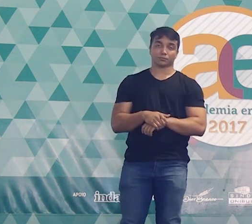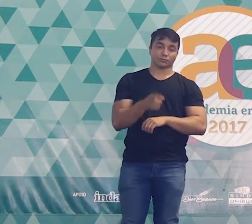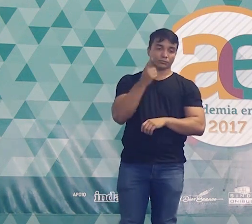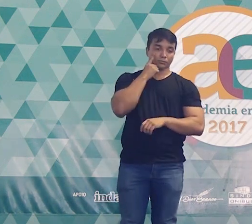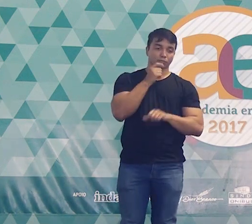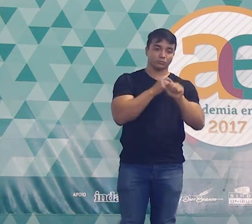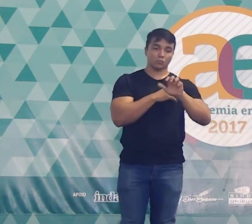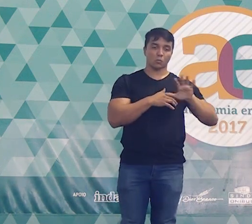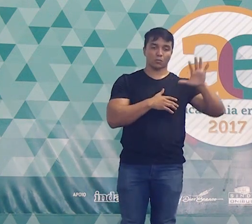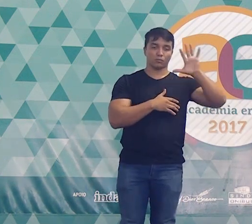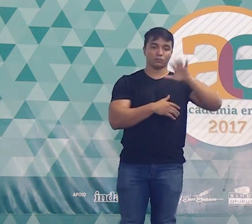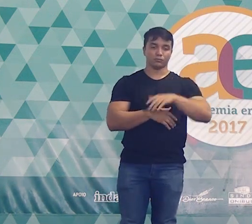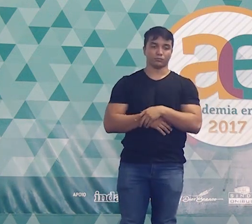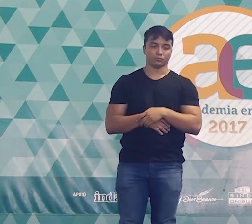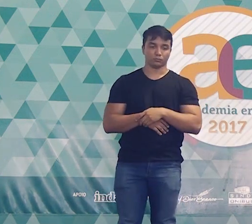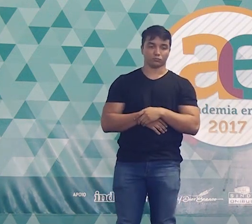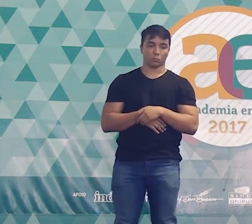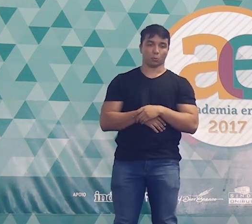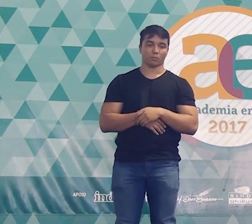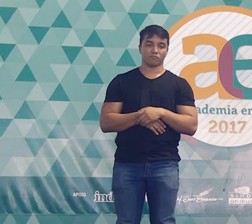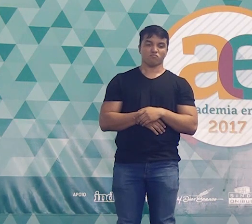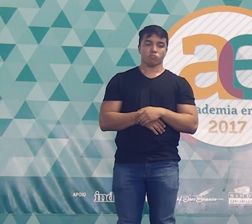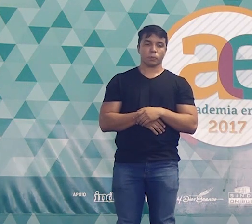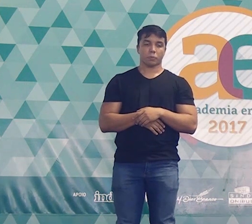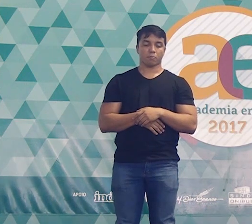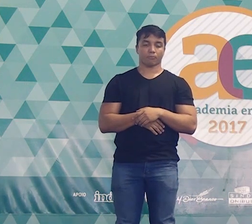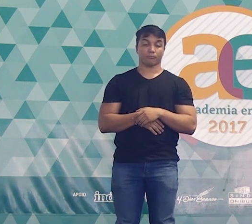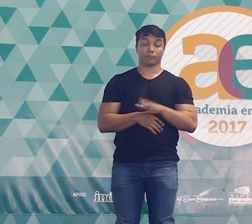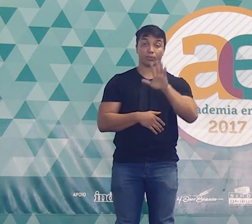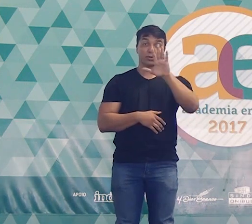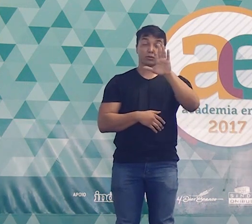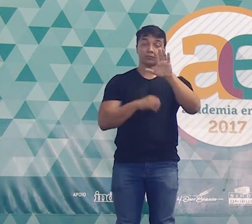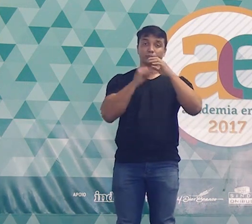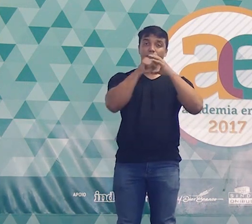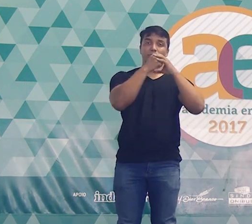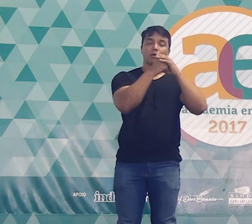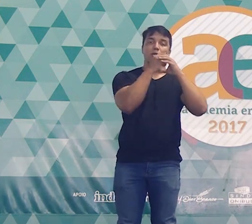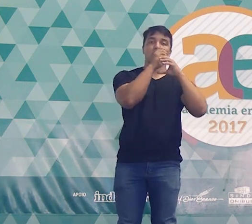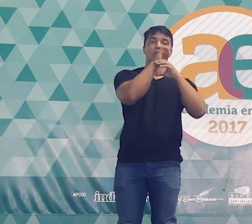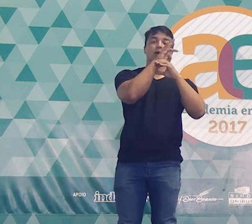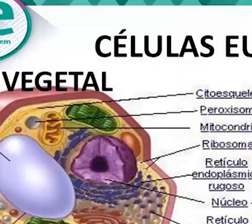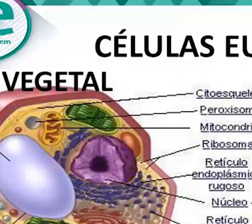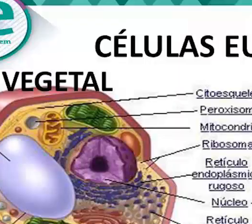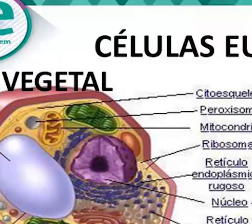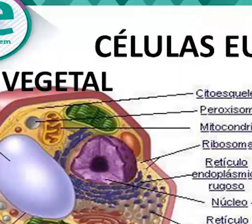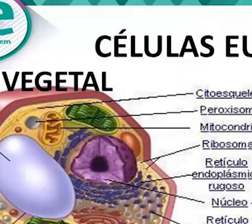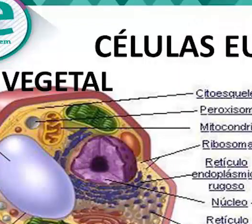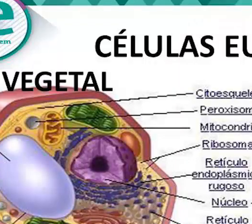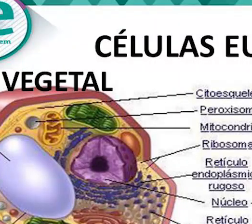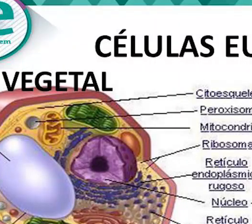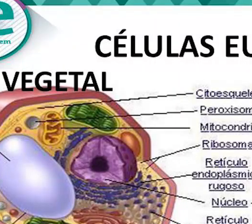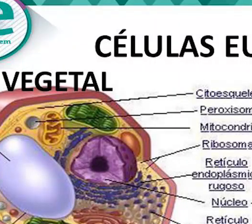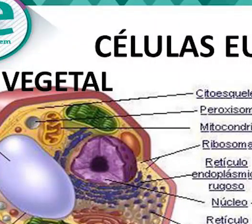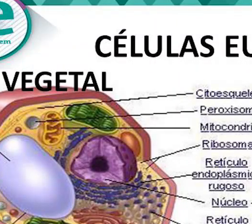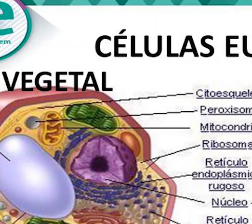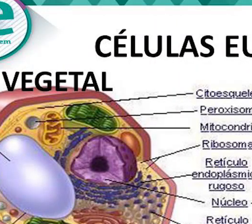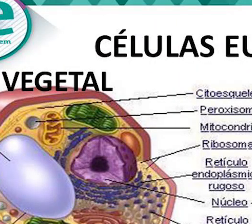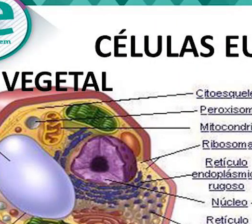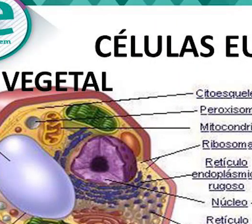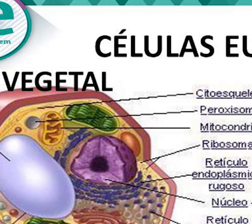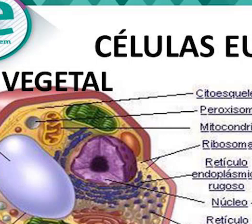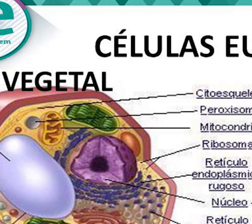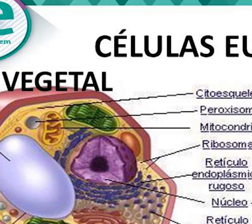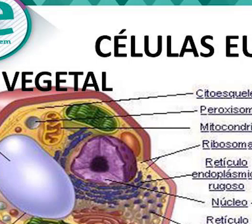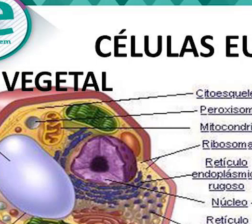mais, vamos falar um pouquinho. Gente, dentre as células eucarióticas, são células mais complexas, tá? A gente vai ter